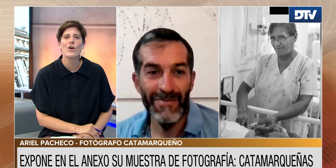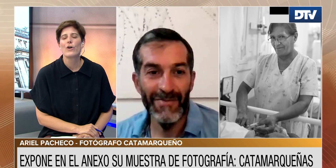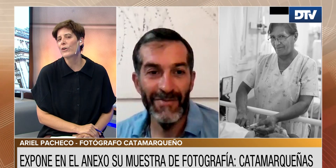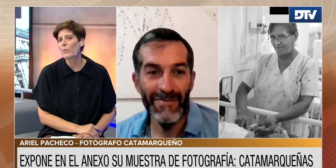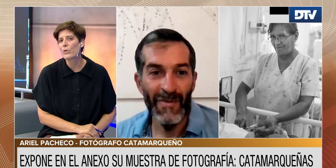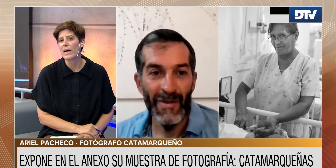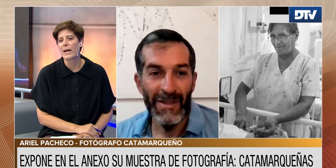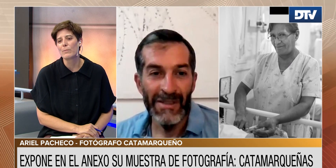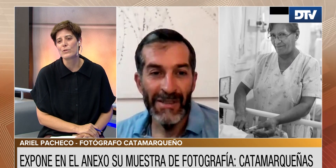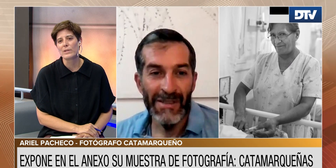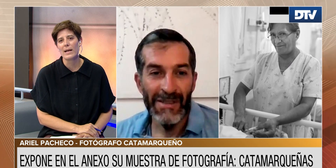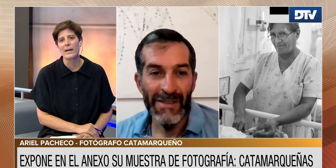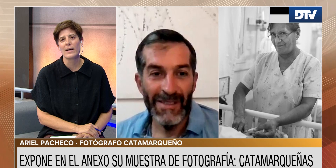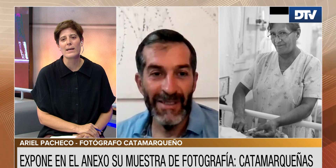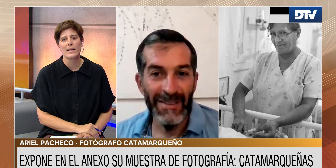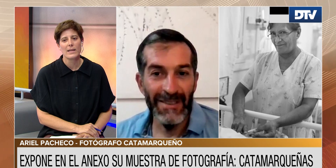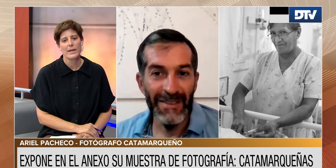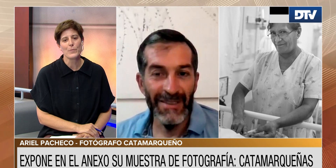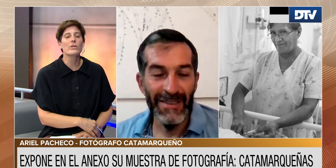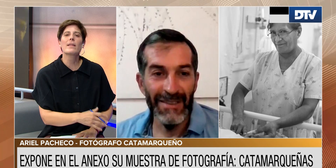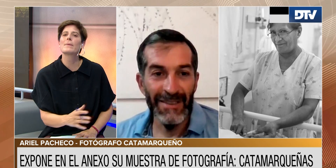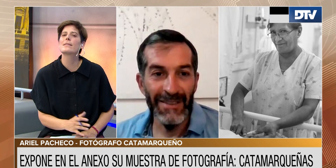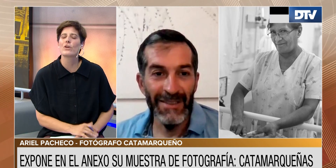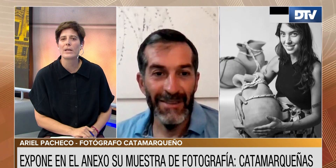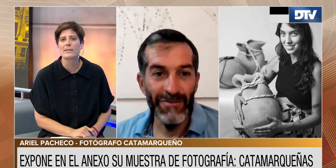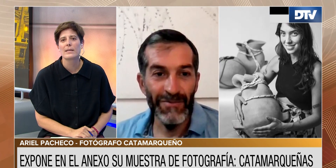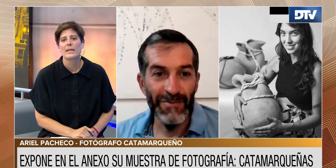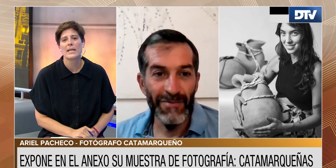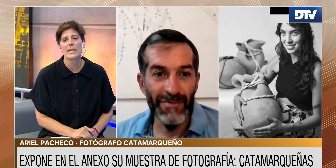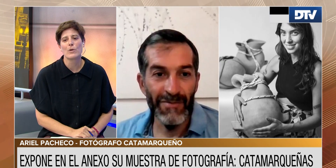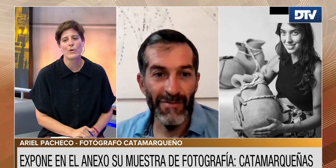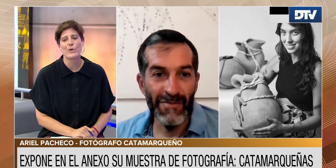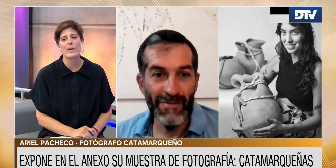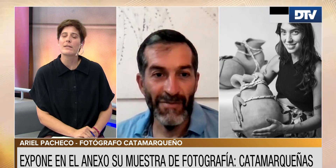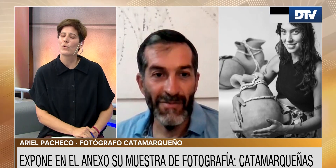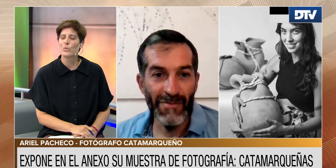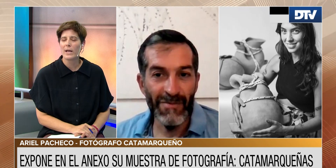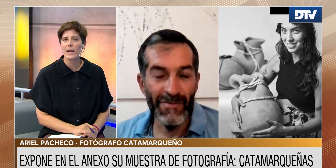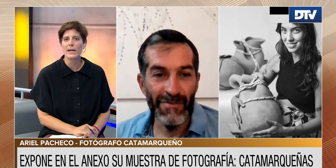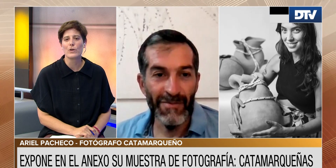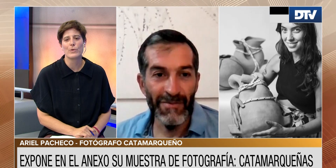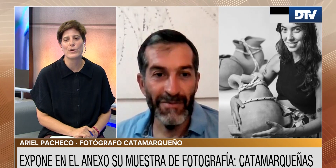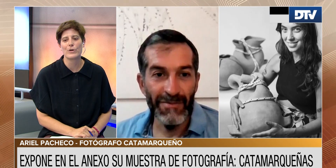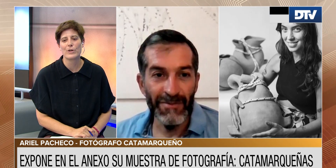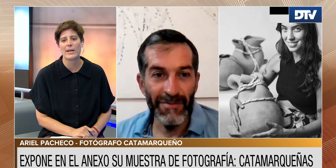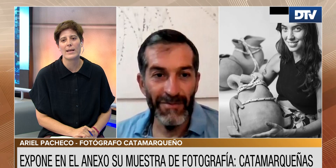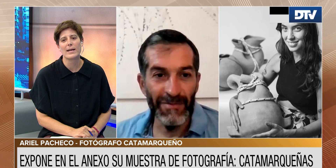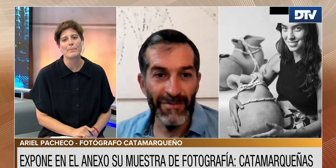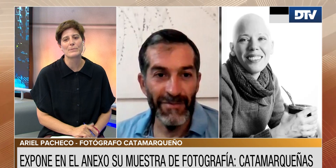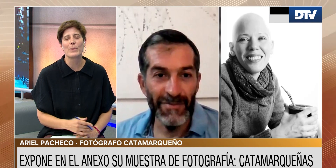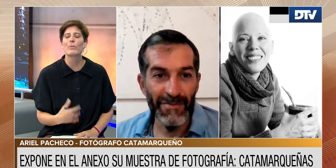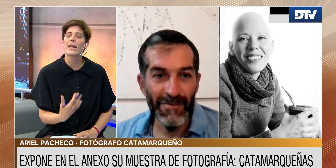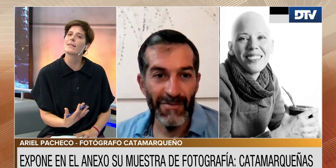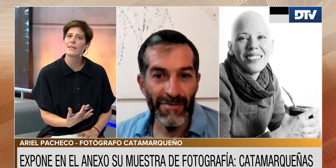argentino? ¿O que buscan mostrar otras dimensiones, como la ternura, como